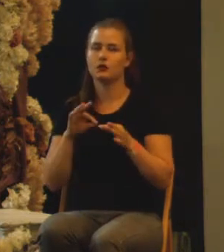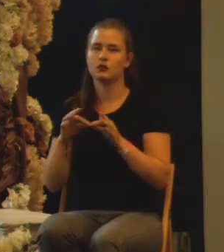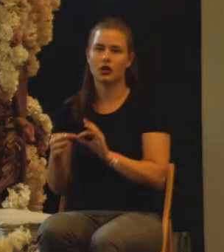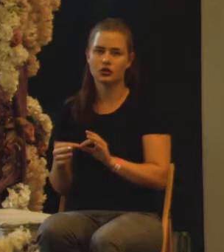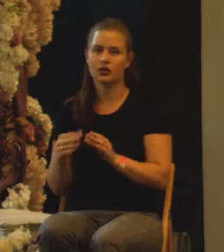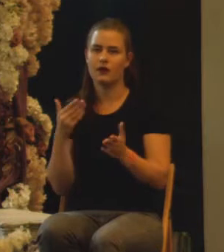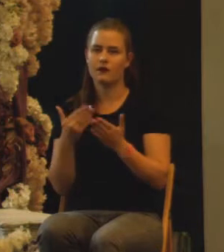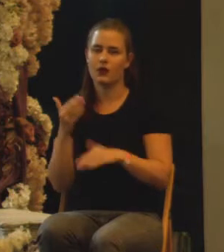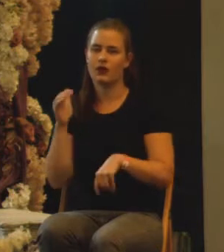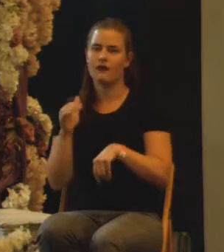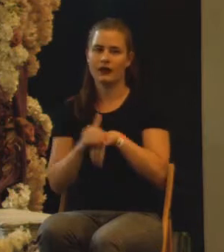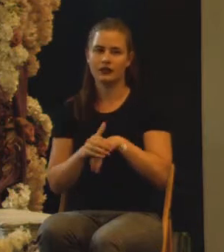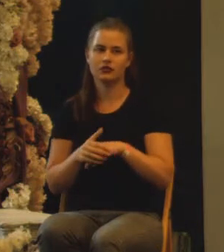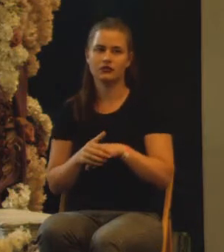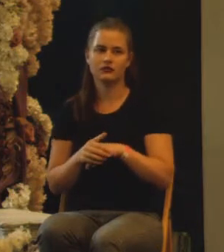Вот фактически